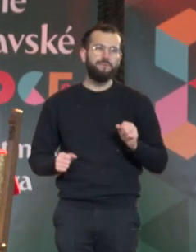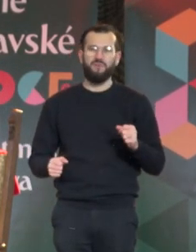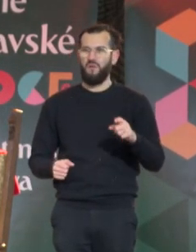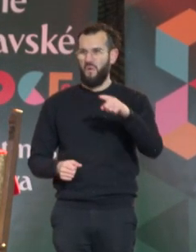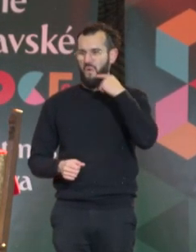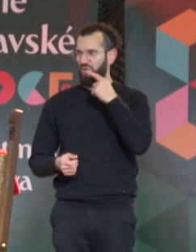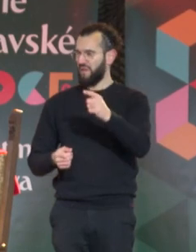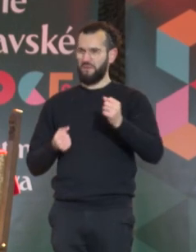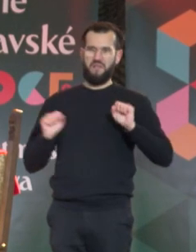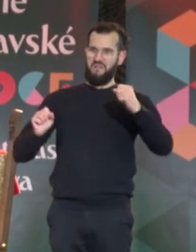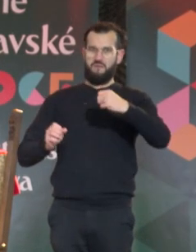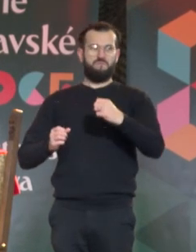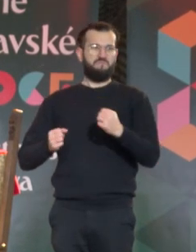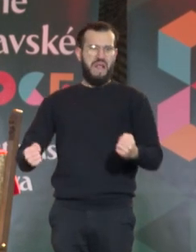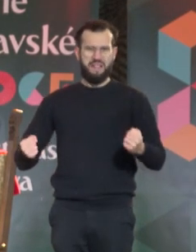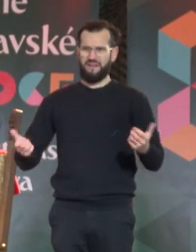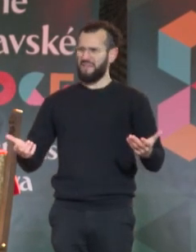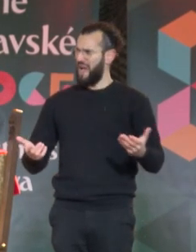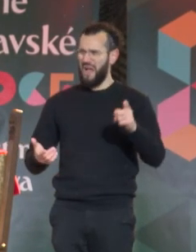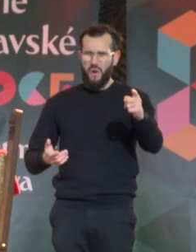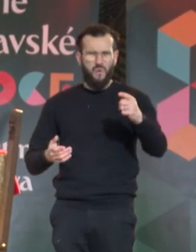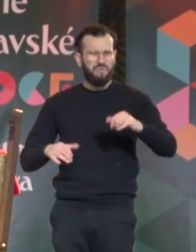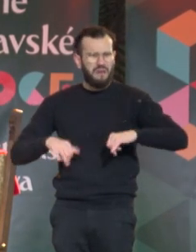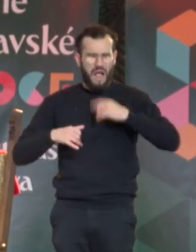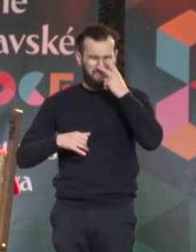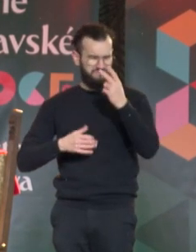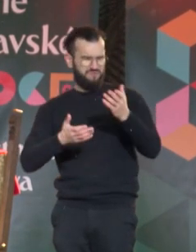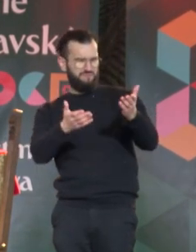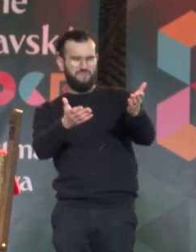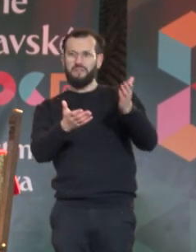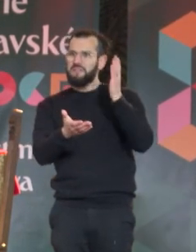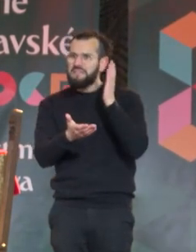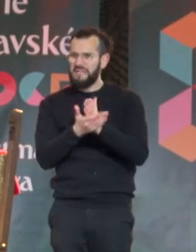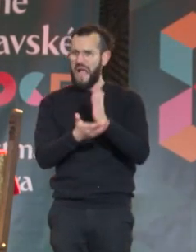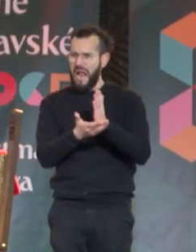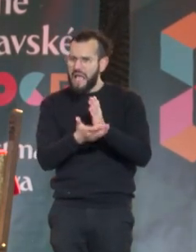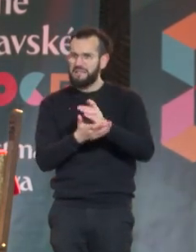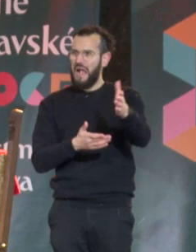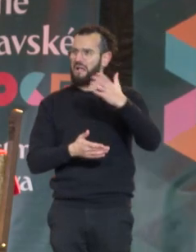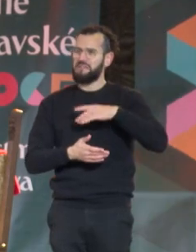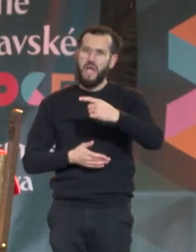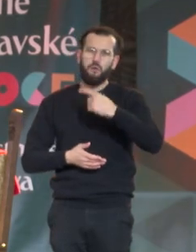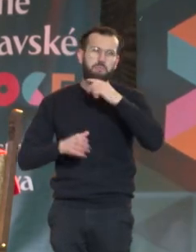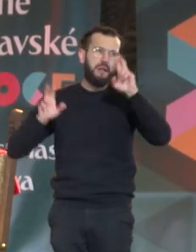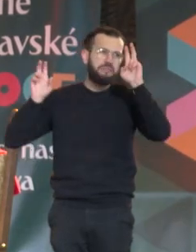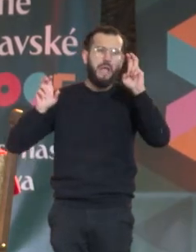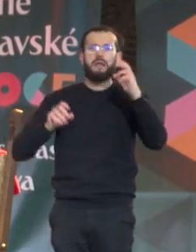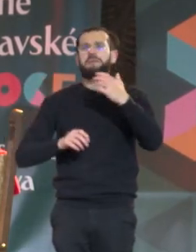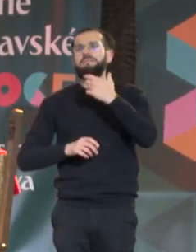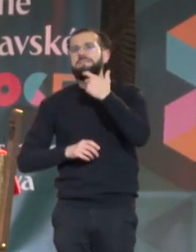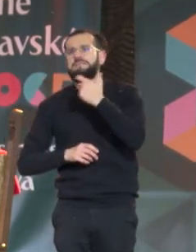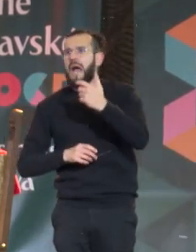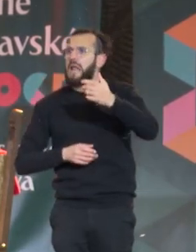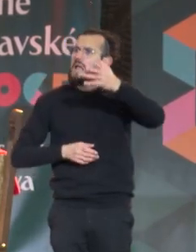elánu. Každú sobotu ráno vyzerá, že sa nemôže dočkať, až mi začne konečne rozprávať o starom Grécku, o